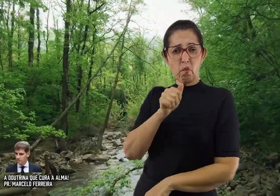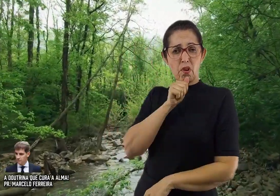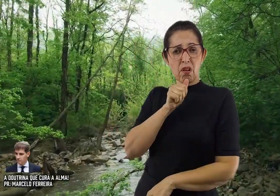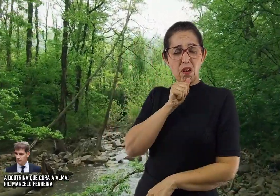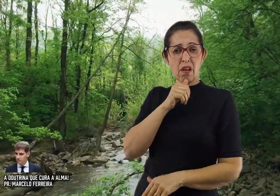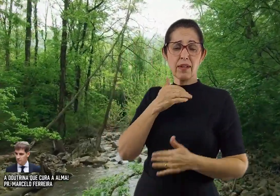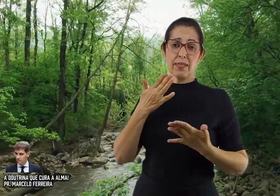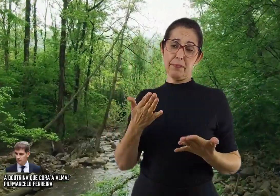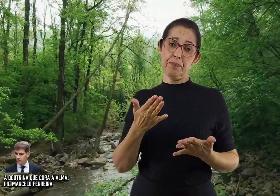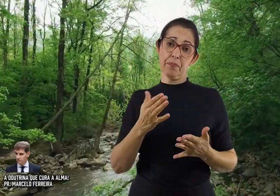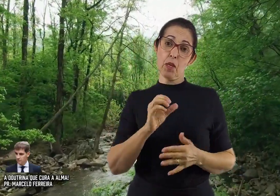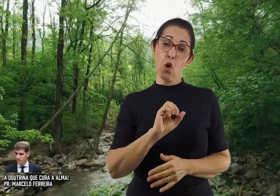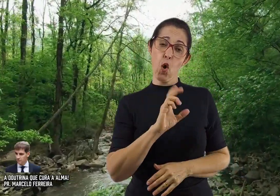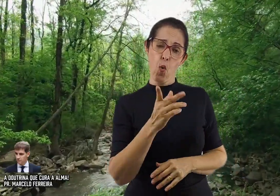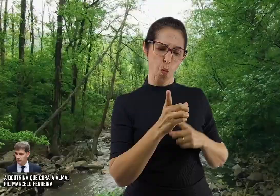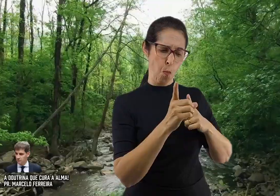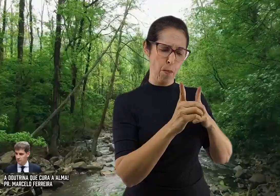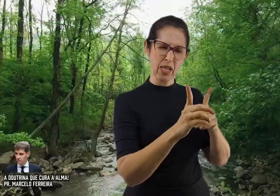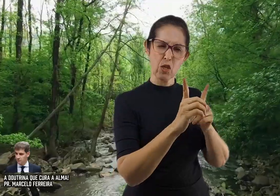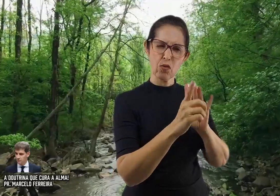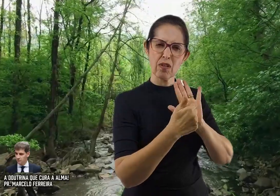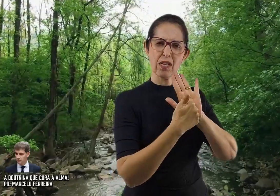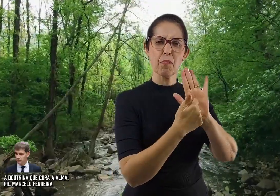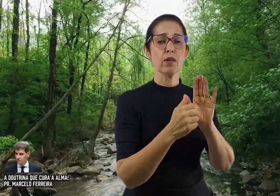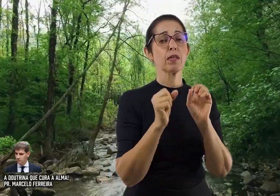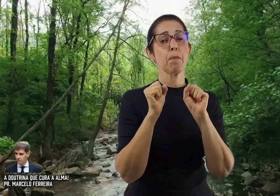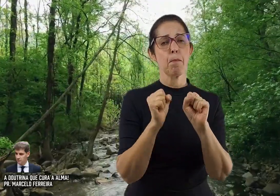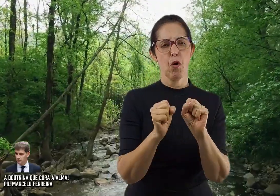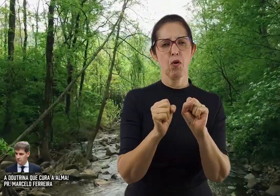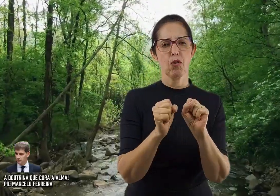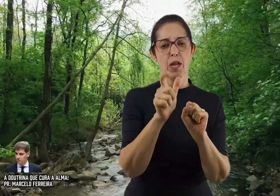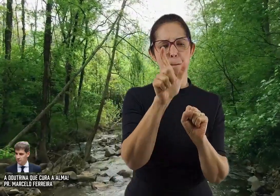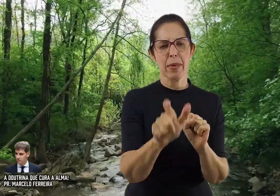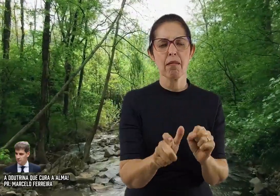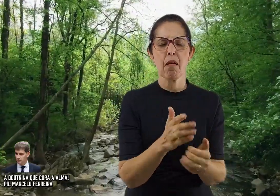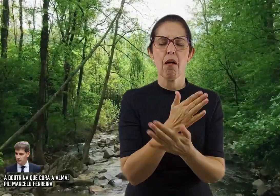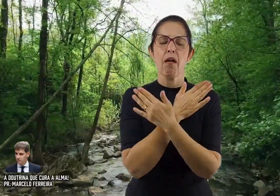repito aqui, nós não estamos falando de pessoas, estamos falando de doutrina.